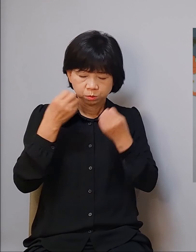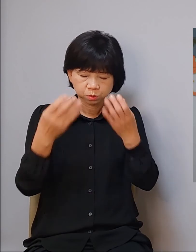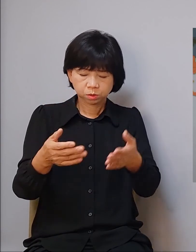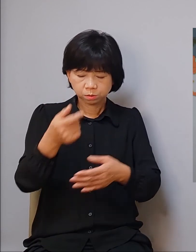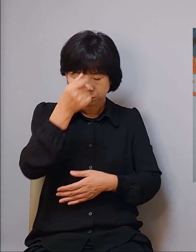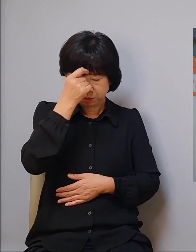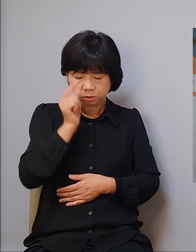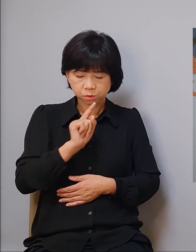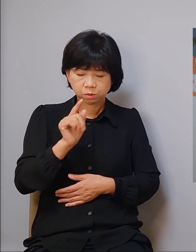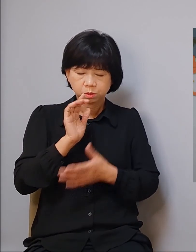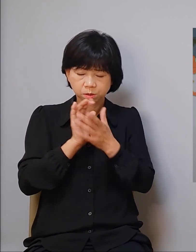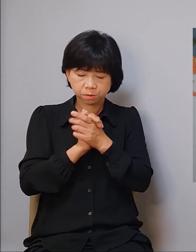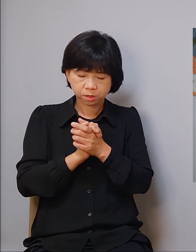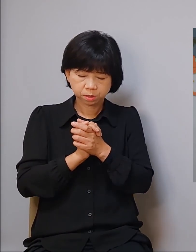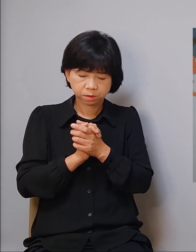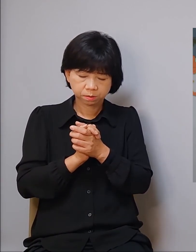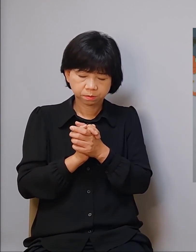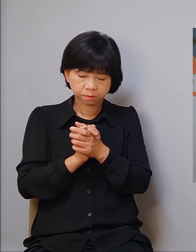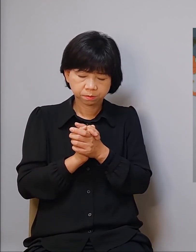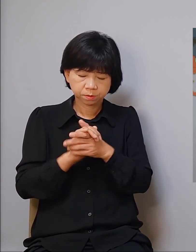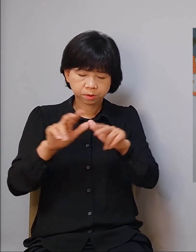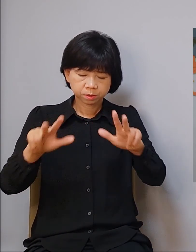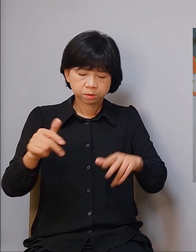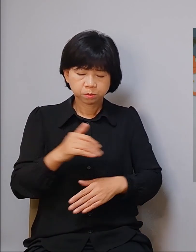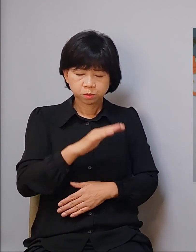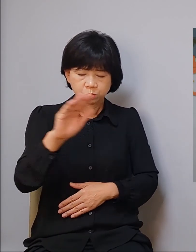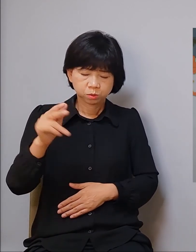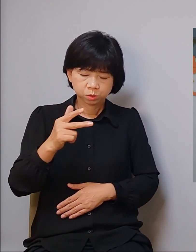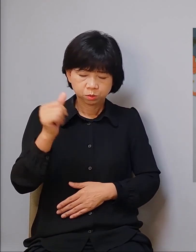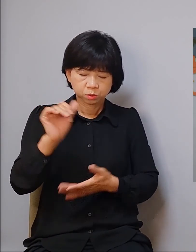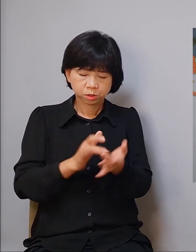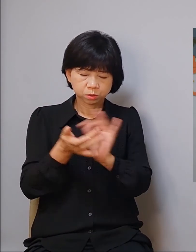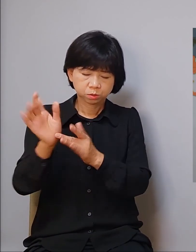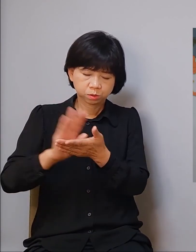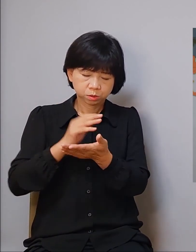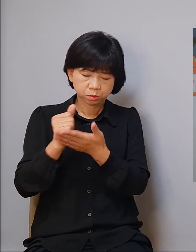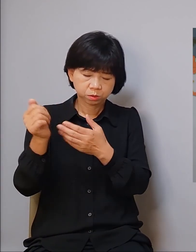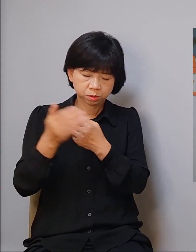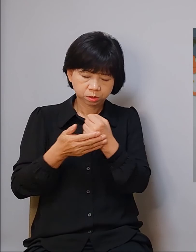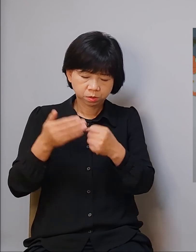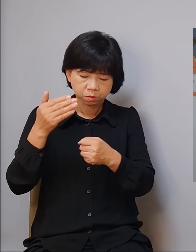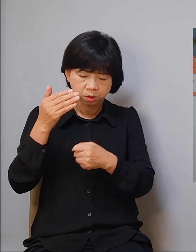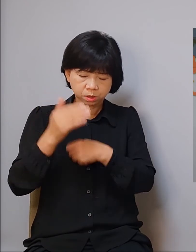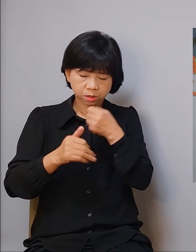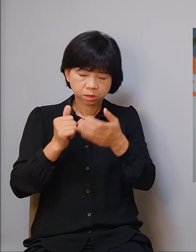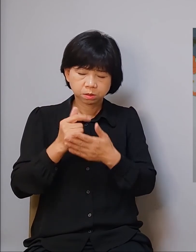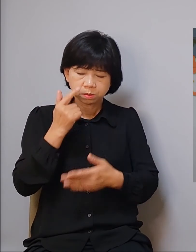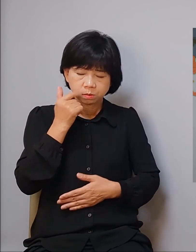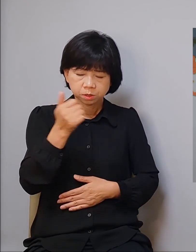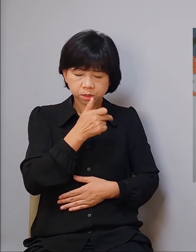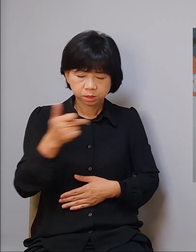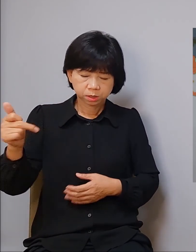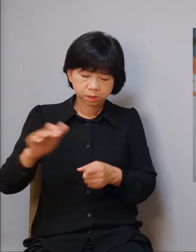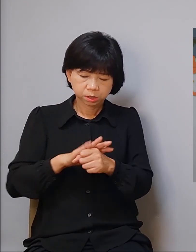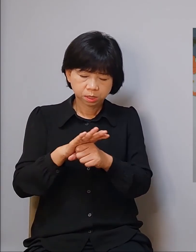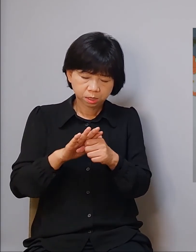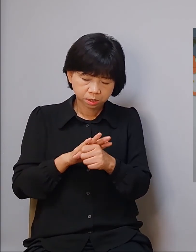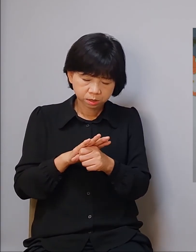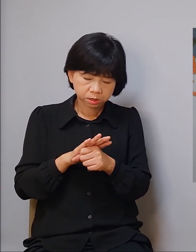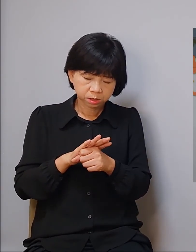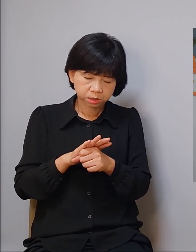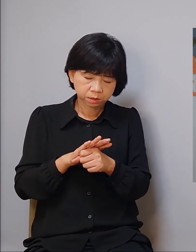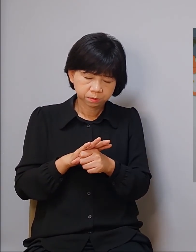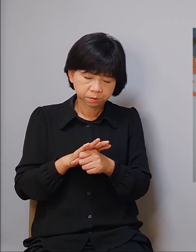축복하며 기도드립니다. 아멘. 지금은 우리 주 예수 그리스도의 은혜와 하나님 아버지의 그 크신